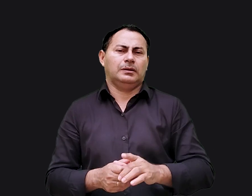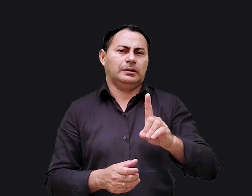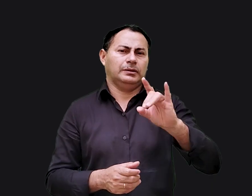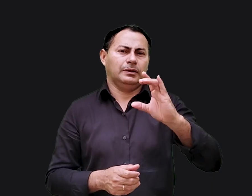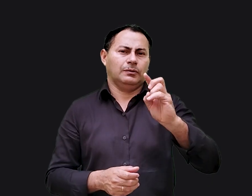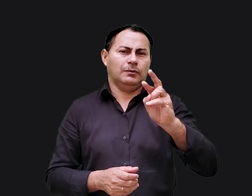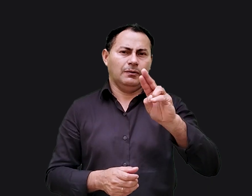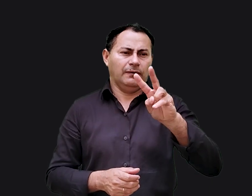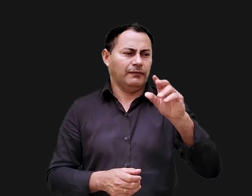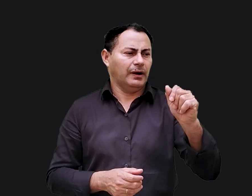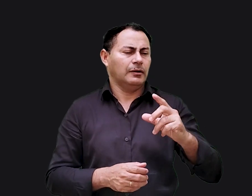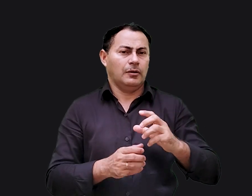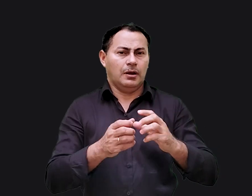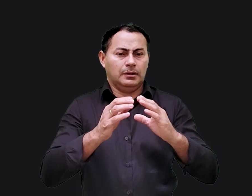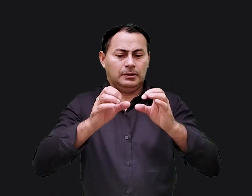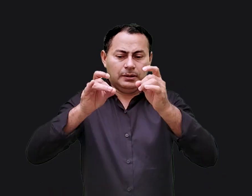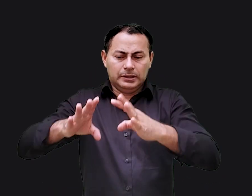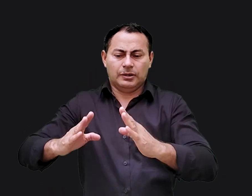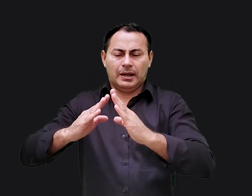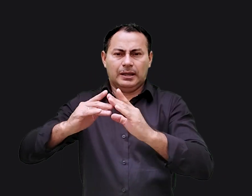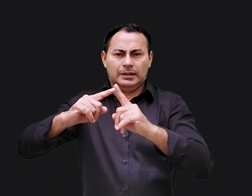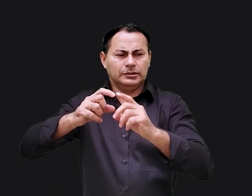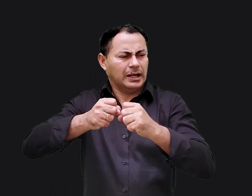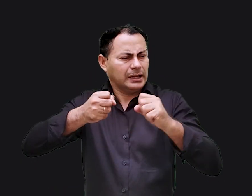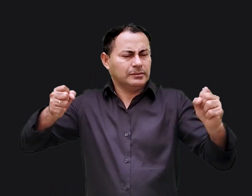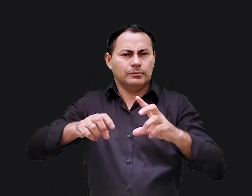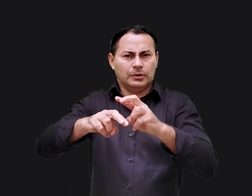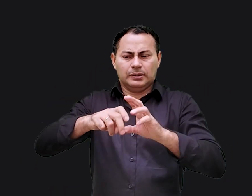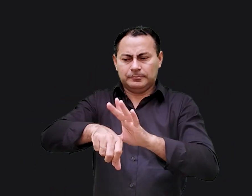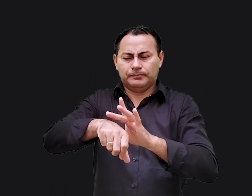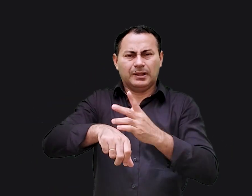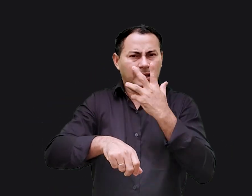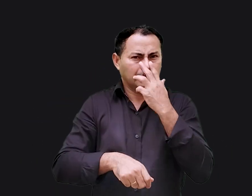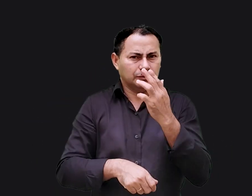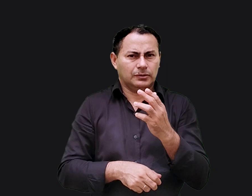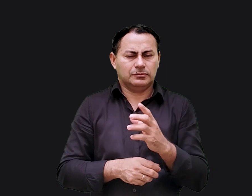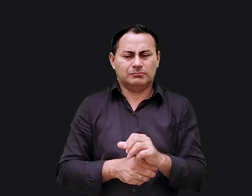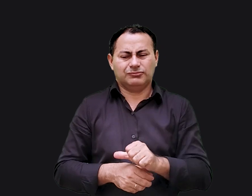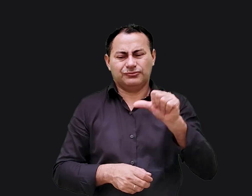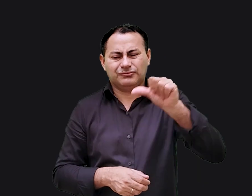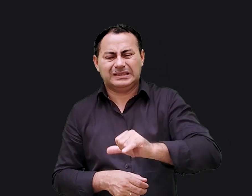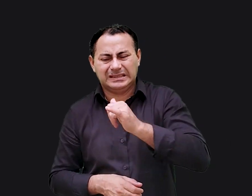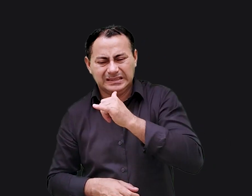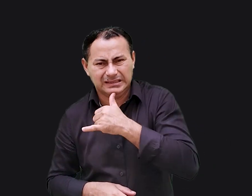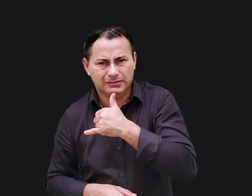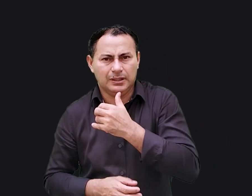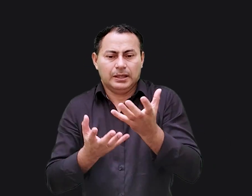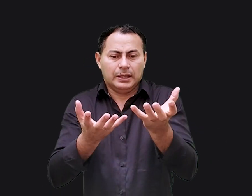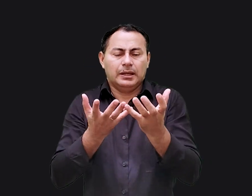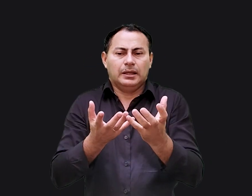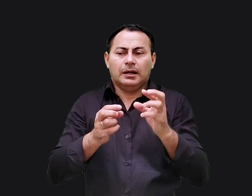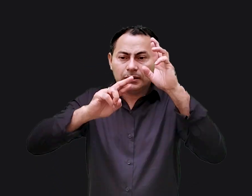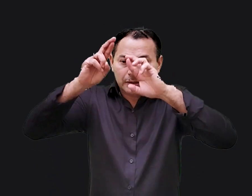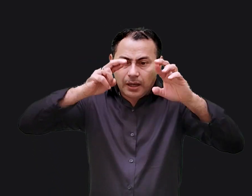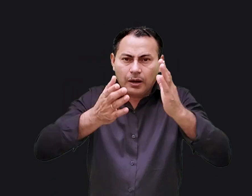que tinha deixado uma igreja grande por causa de uma doença. Ele achou que aquilo fosse uma calamidade. Ele queria analisar